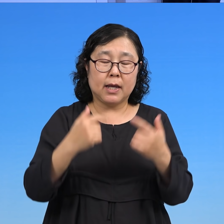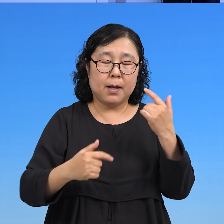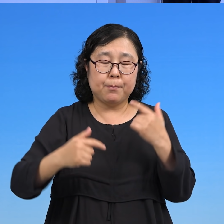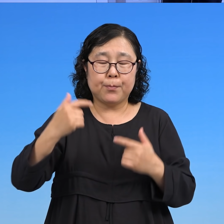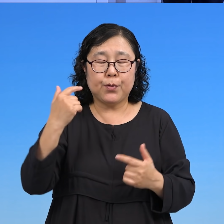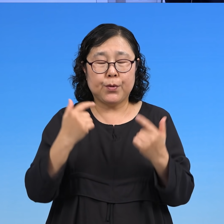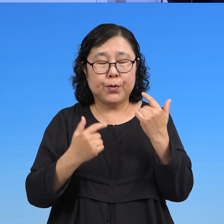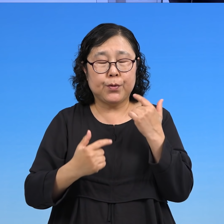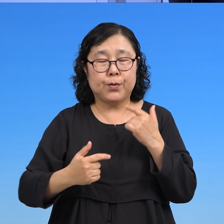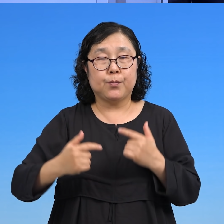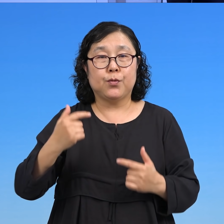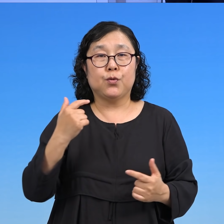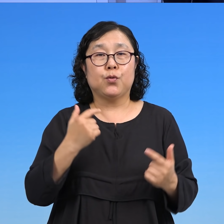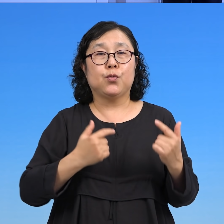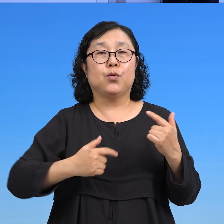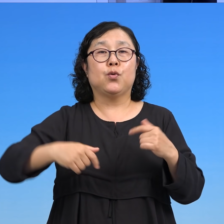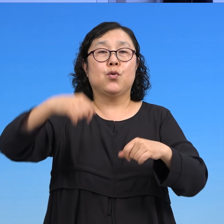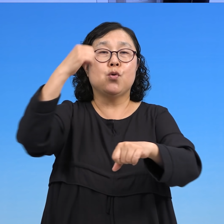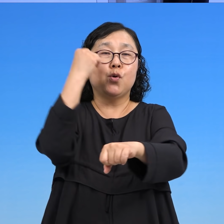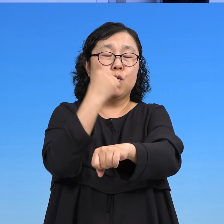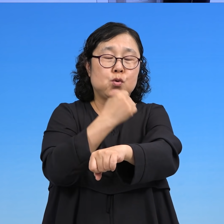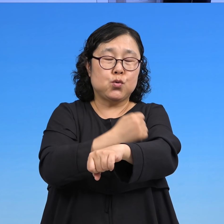기쁨은